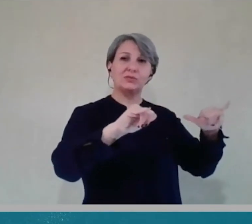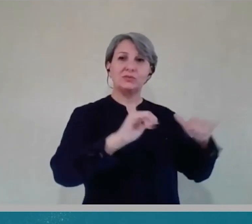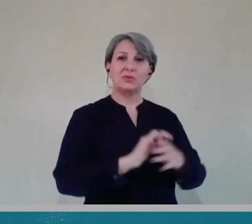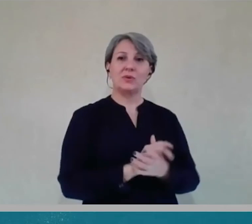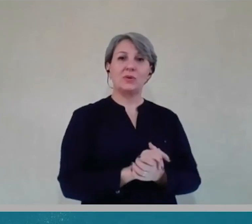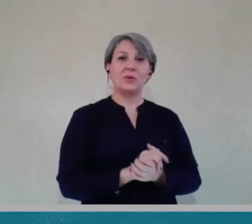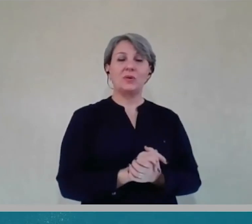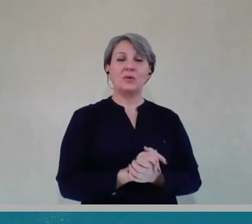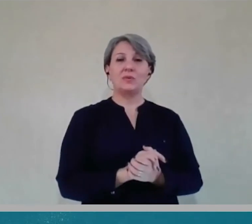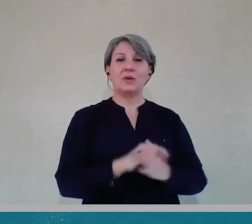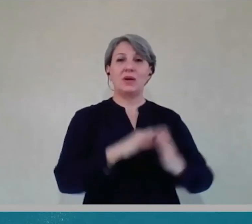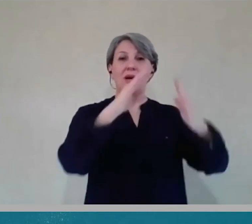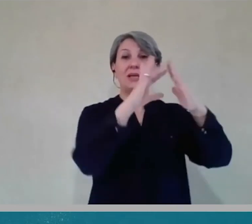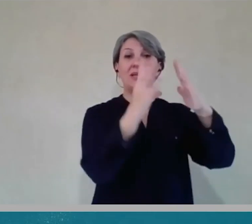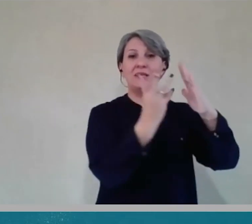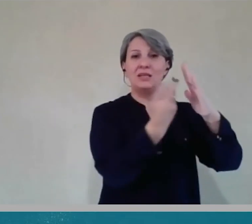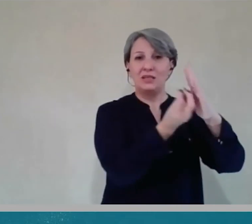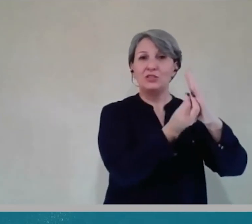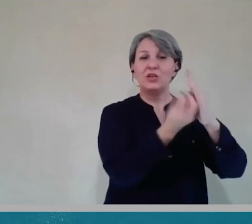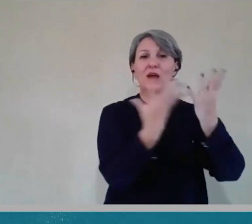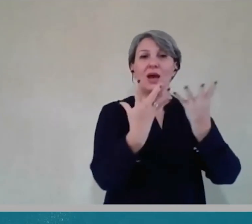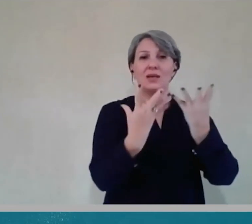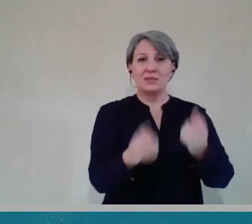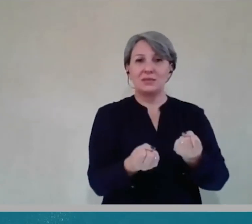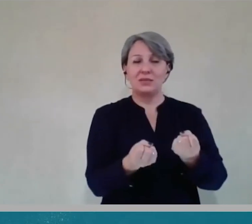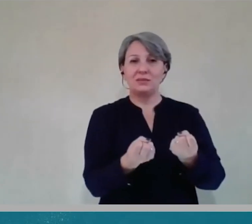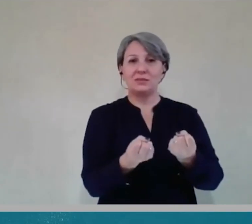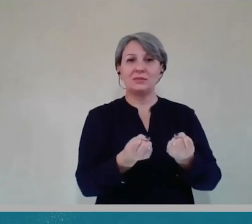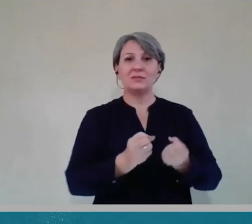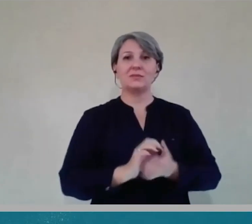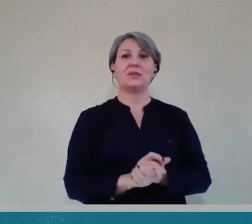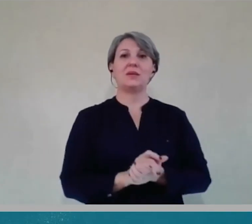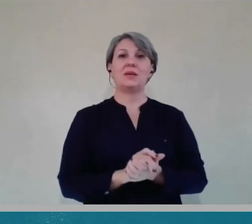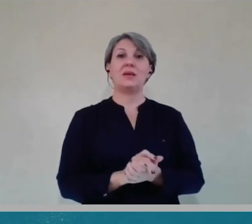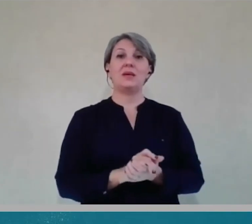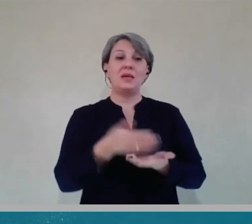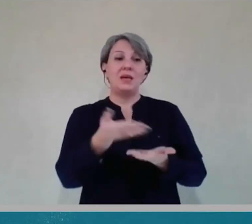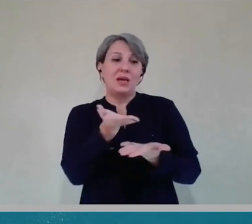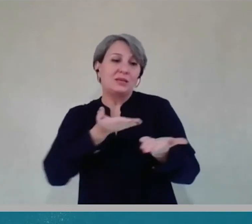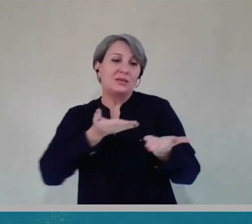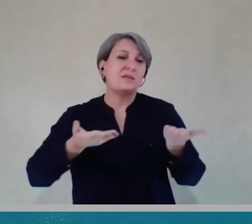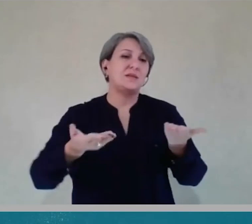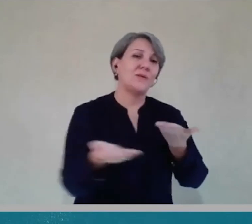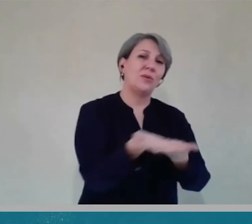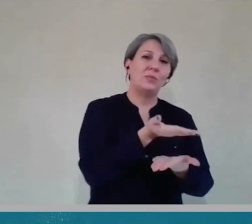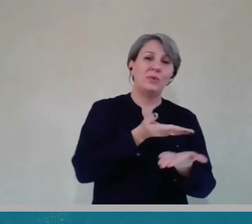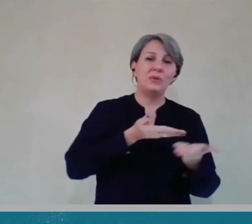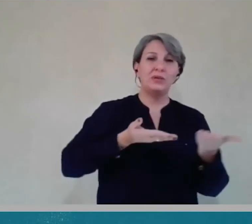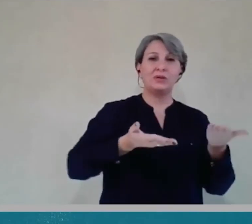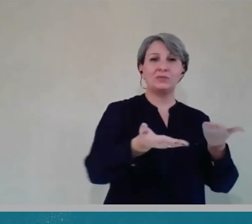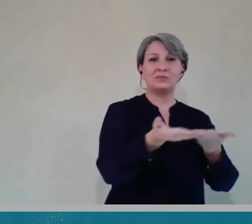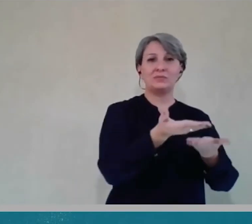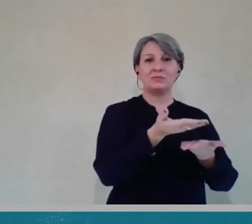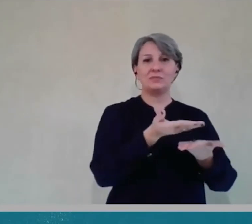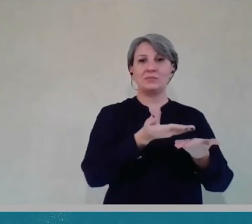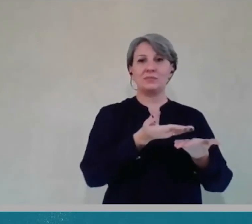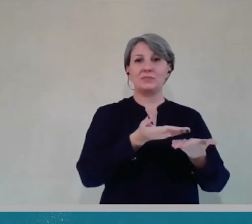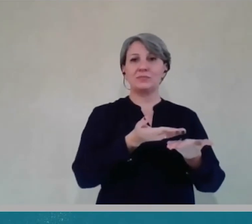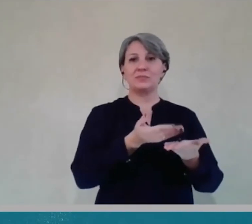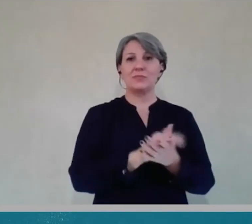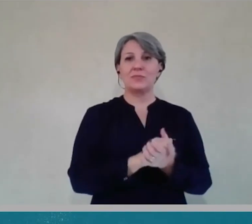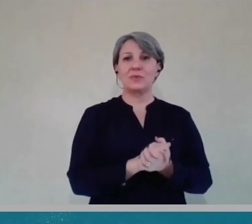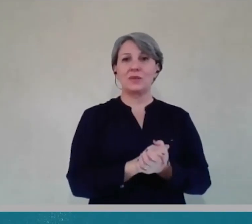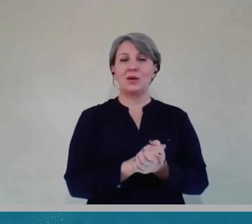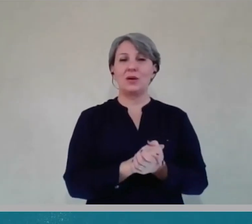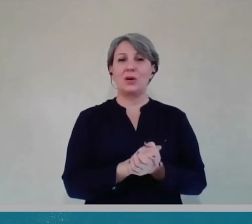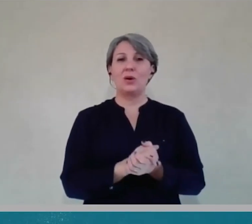essa palavra e entre na comunhão. Essa comunhão é participação, então passa a